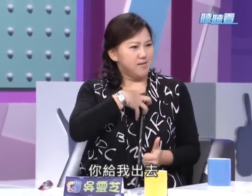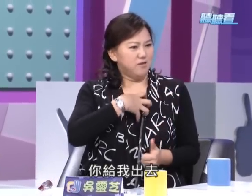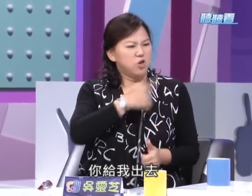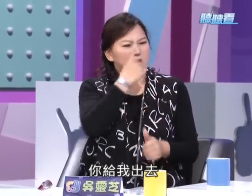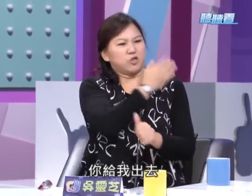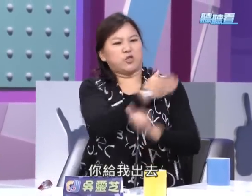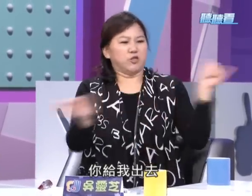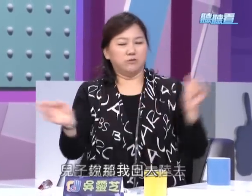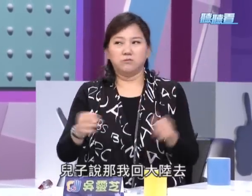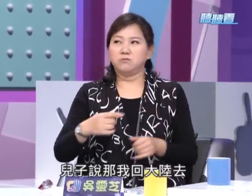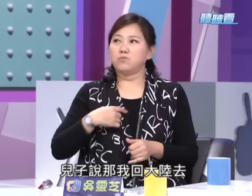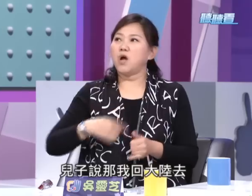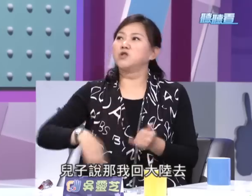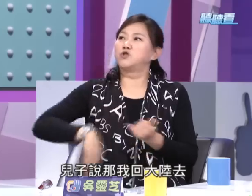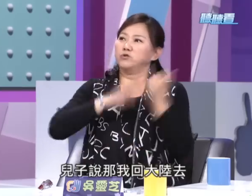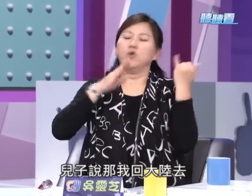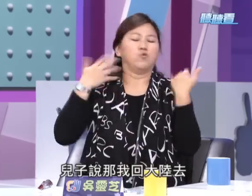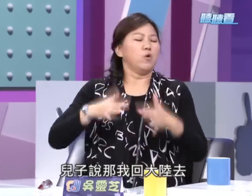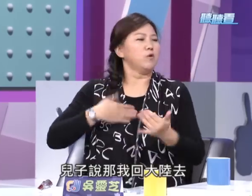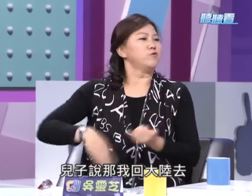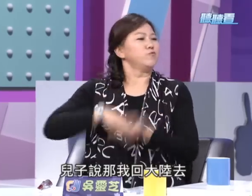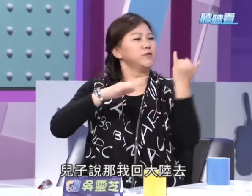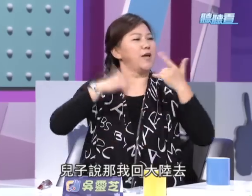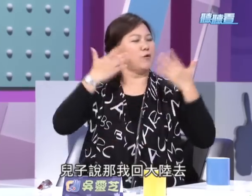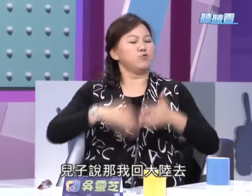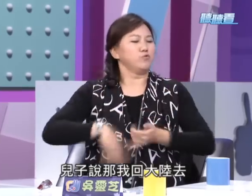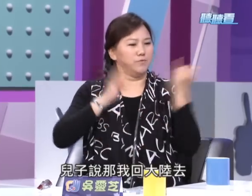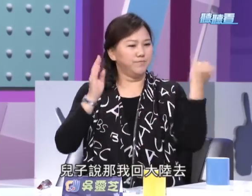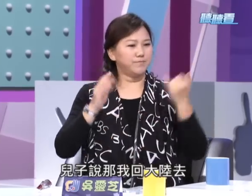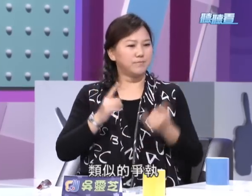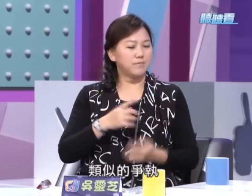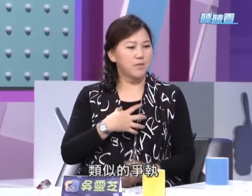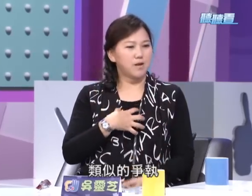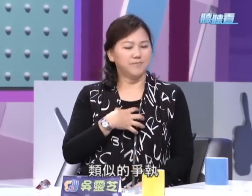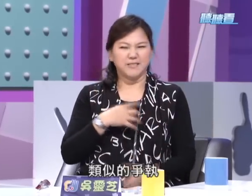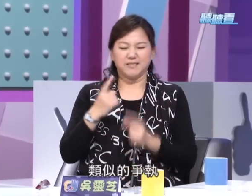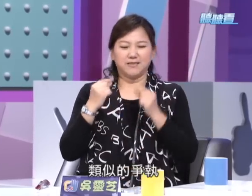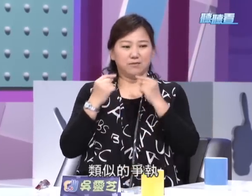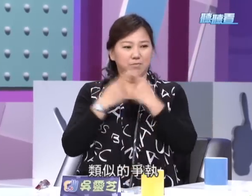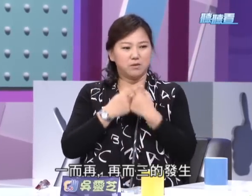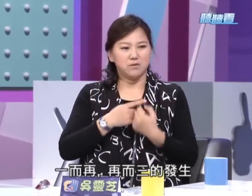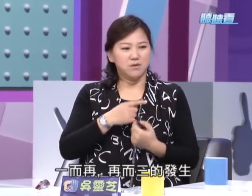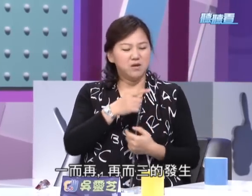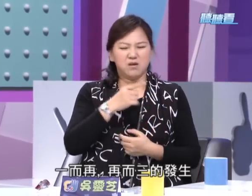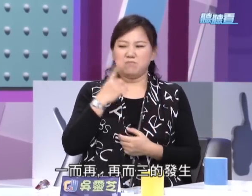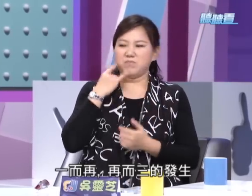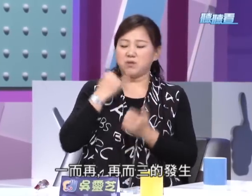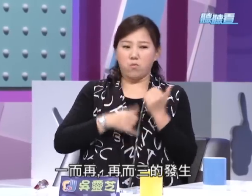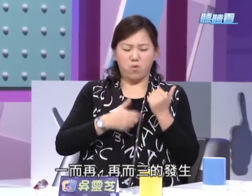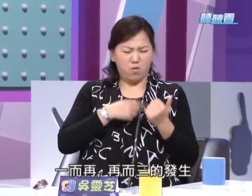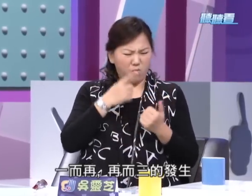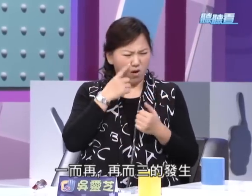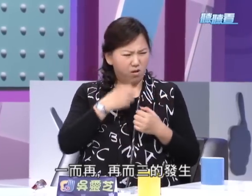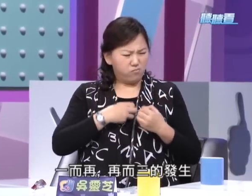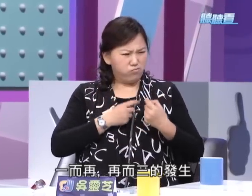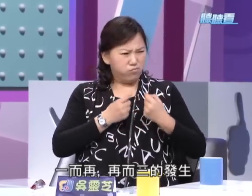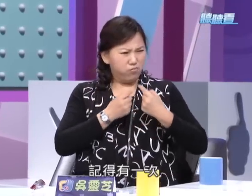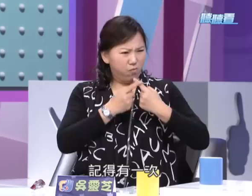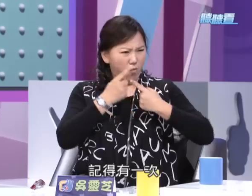去。儿子说那我回大陆去。类似的争执啊一而再再而三的发生，记得有一